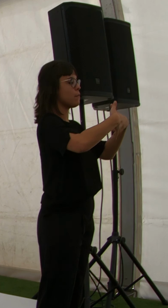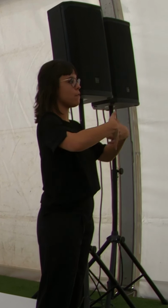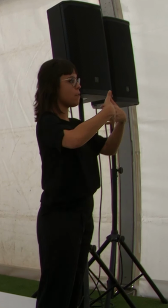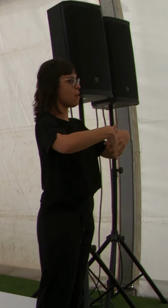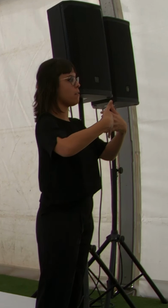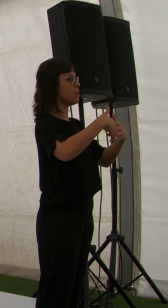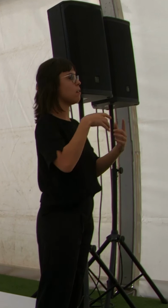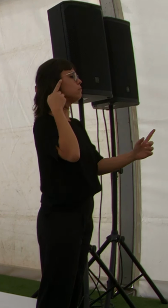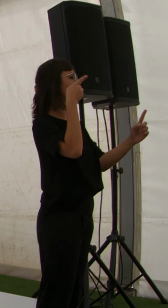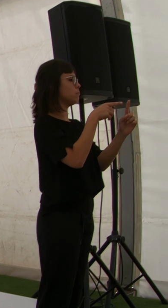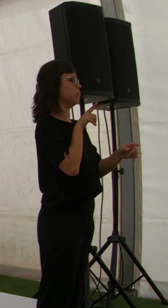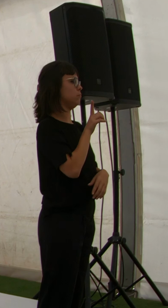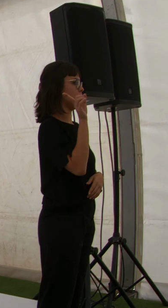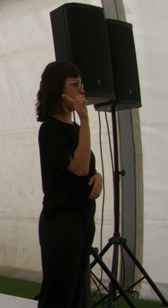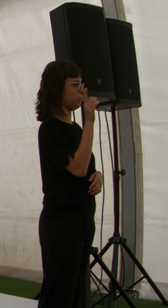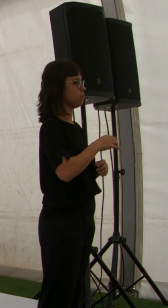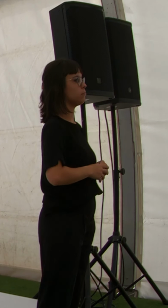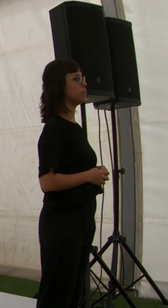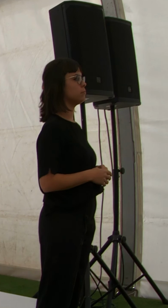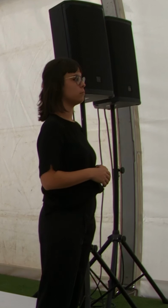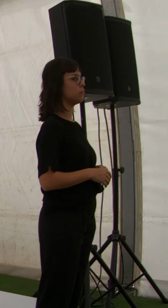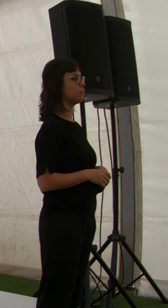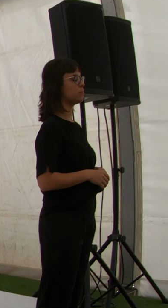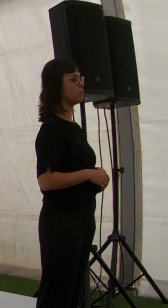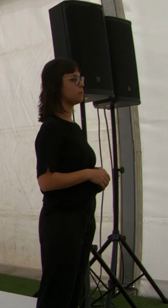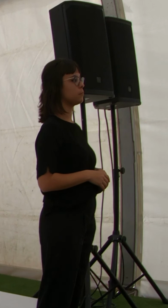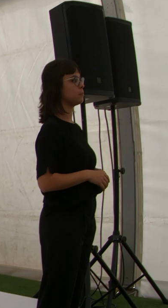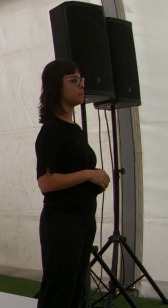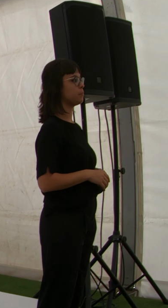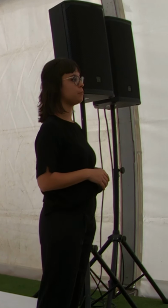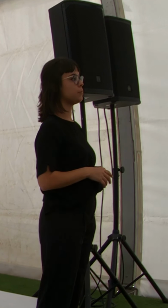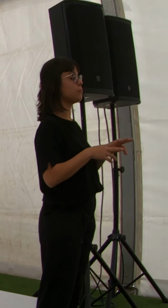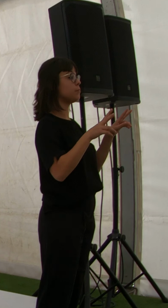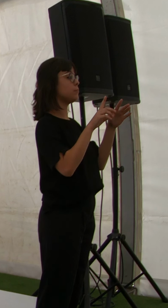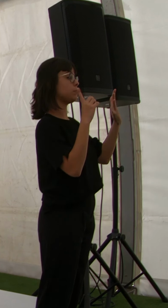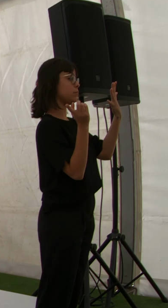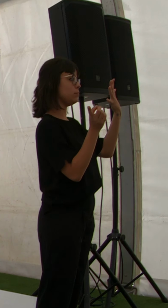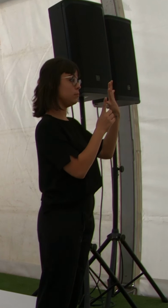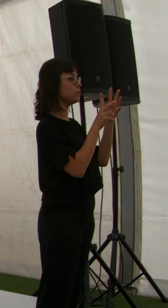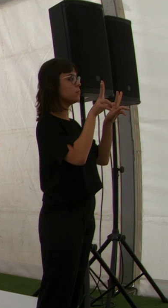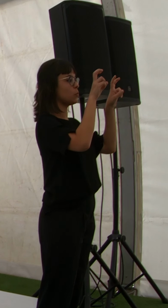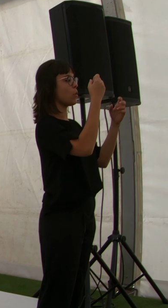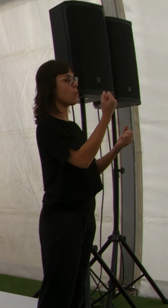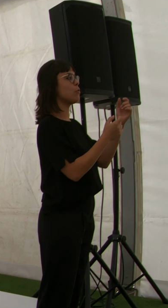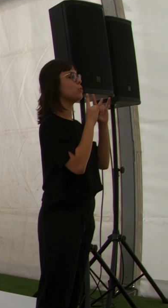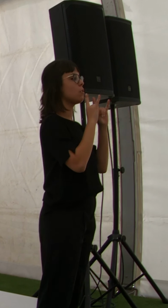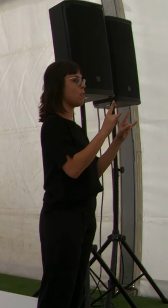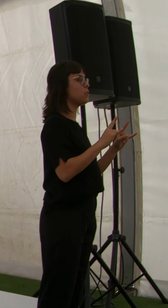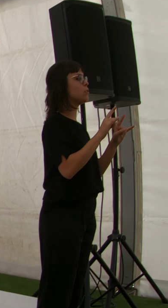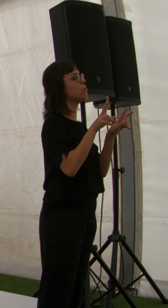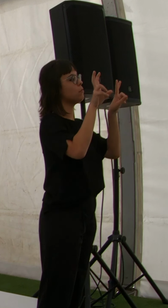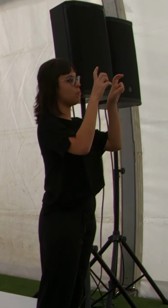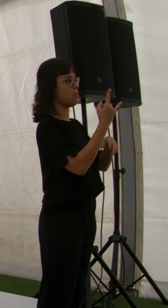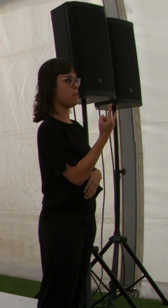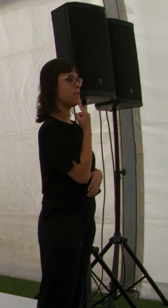exactamente a esto. El quinto paso en cuanto a coches eléctricos y también en cuanto a baterías, y esto ya es